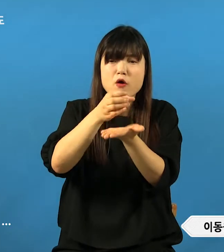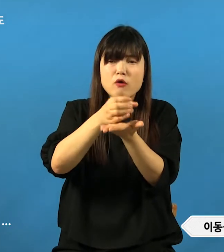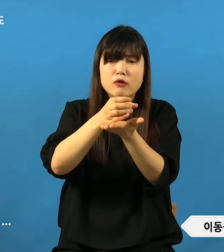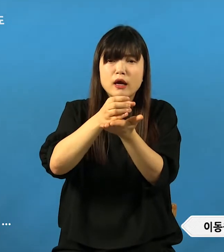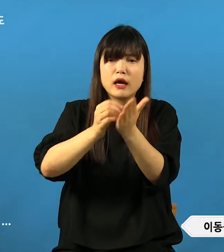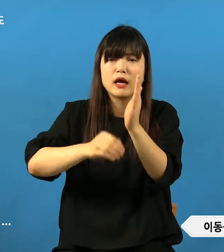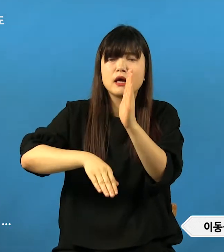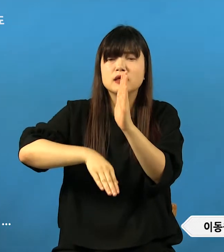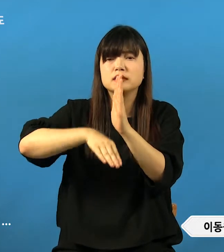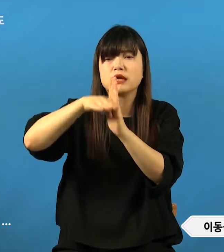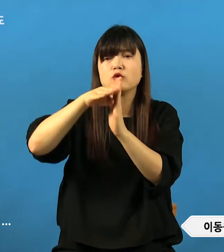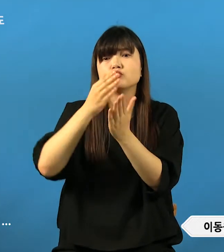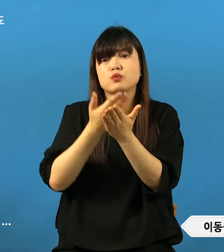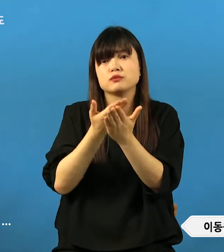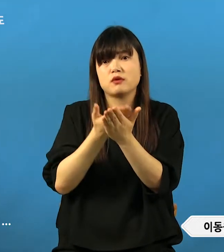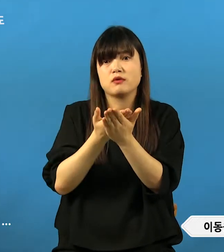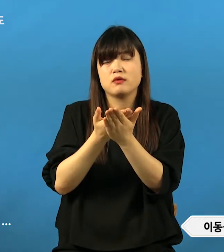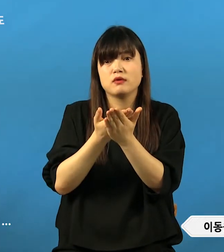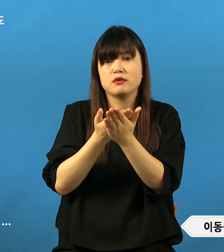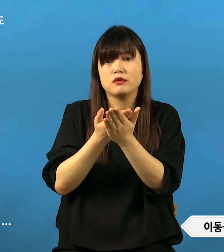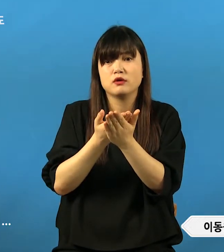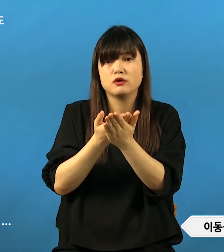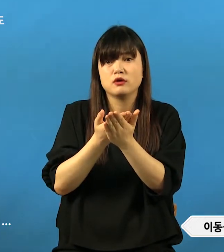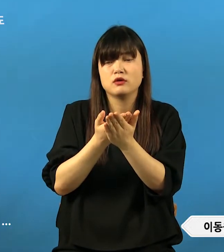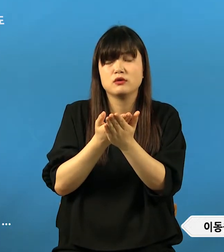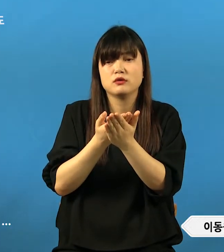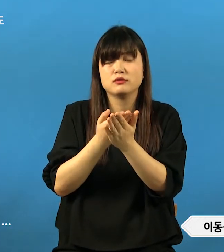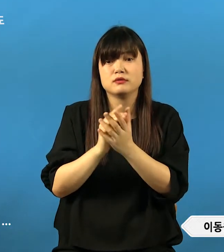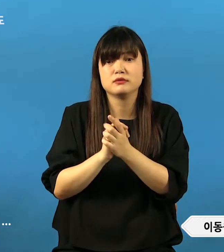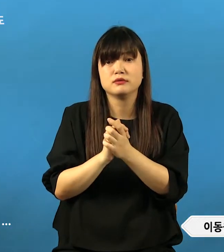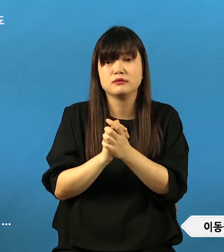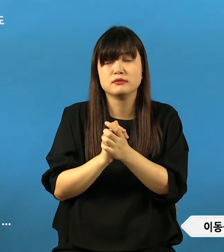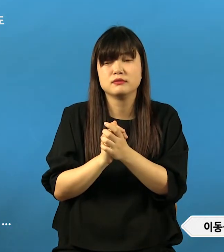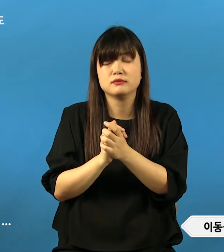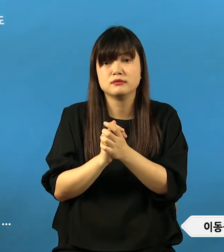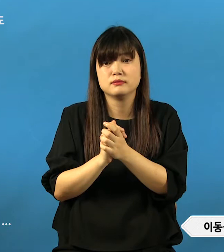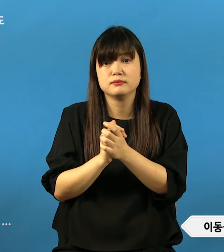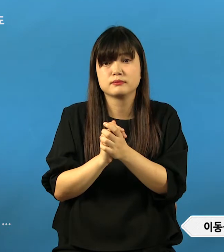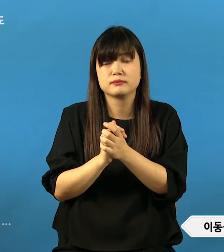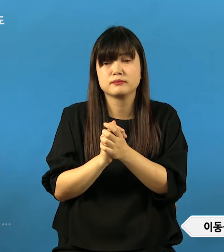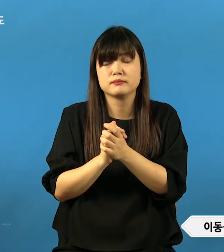병에 담으소서. 나의 눈물을 주의 병에 담아주소서.